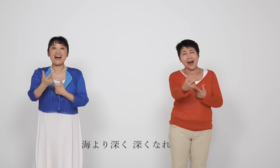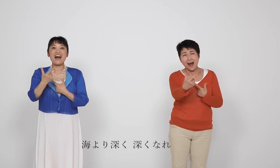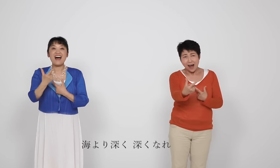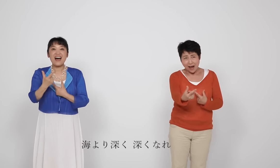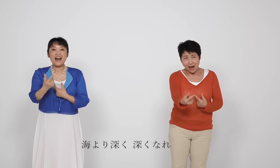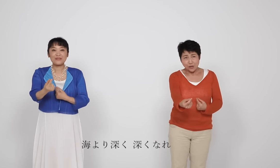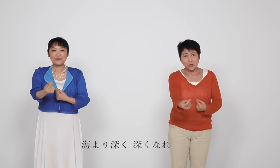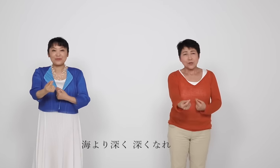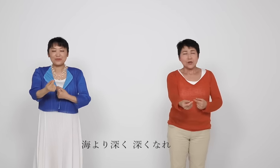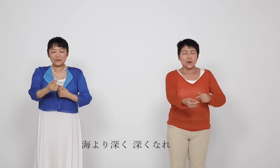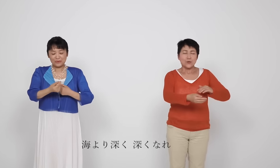深く